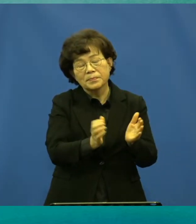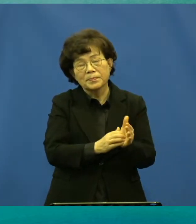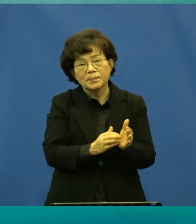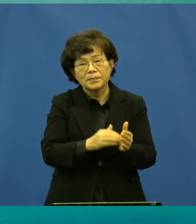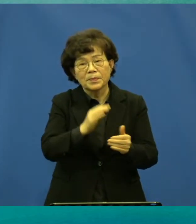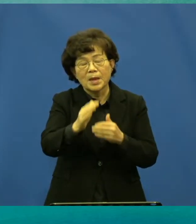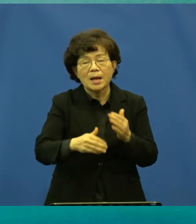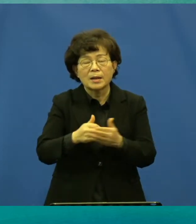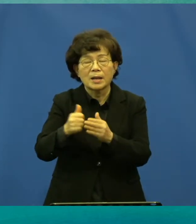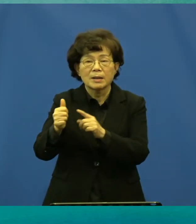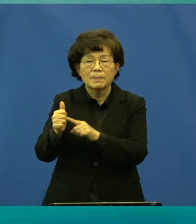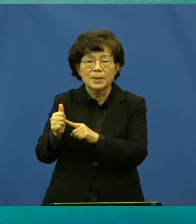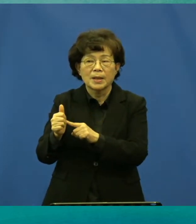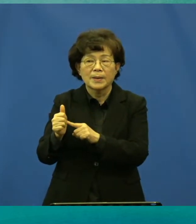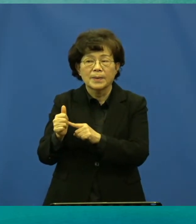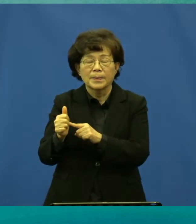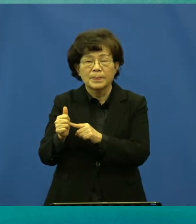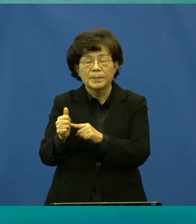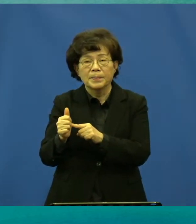하나님이